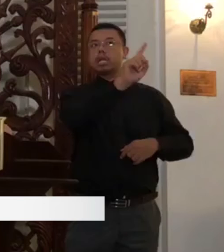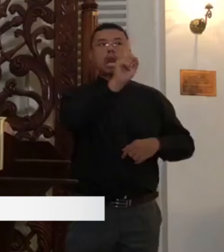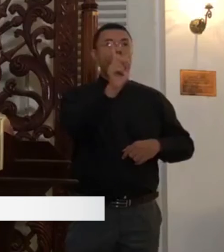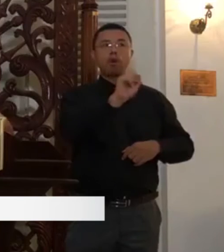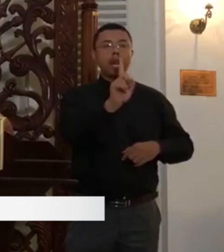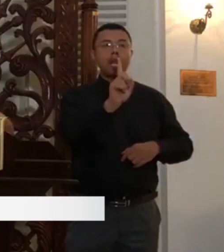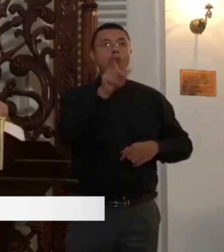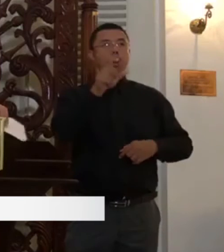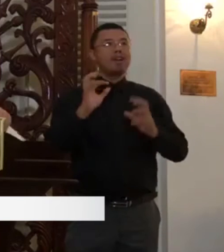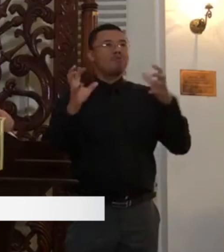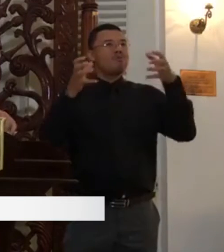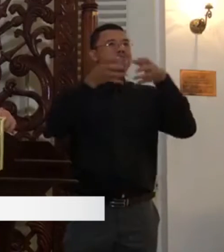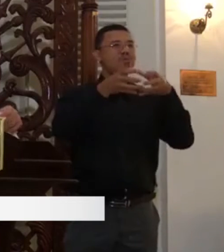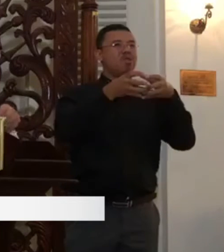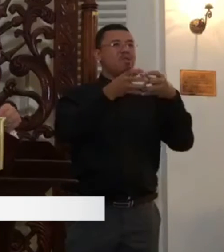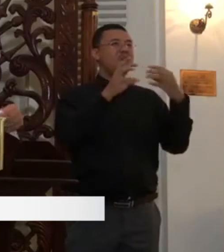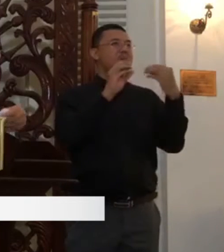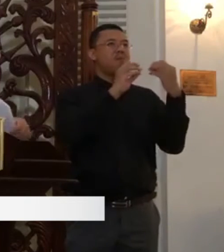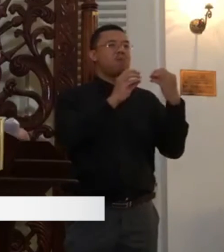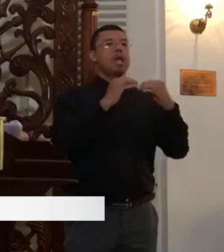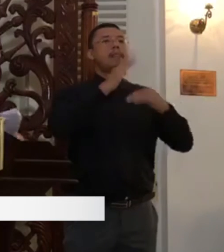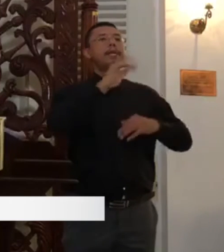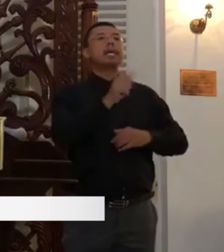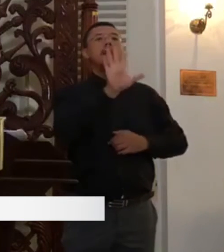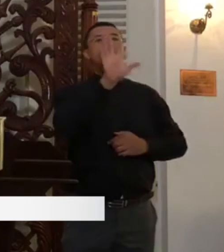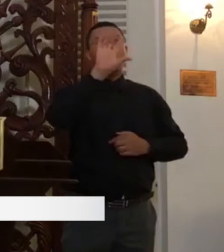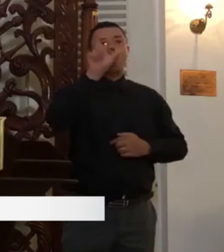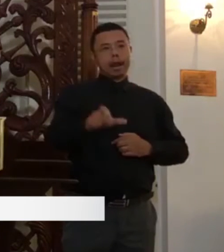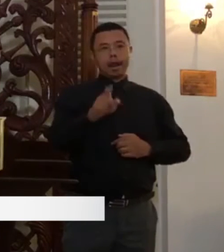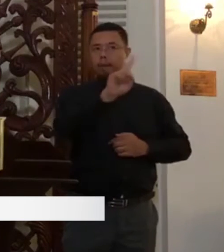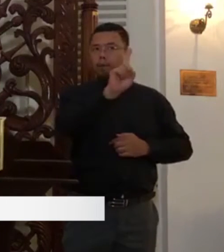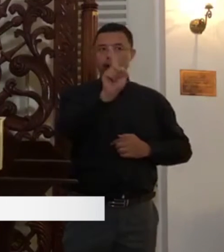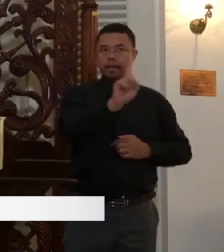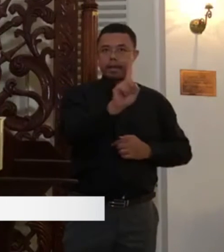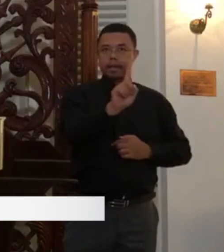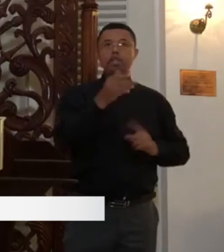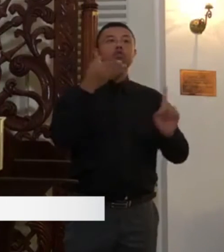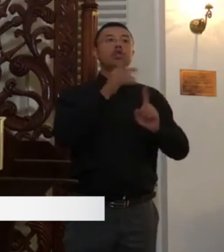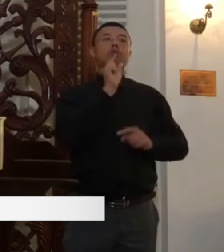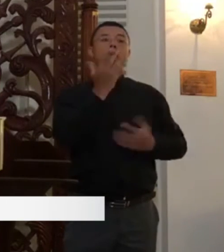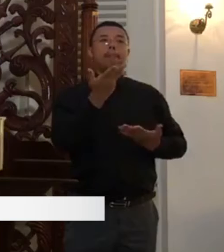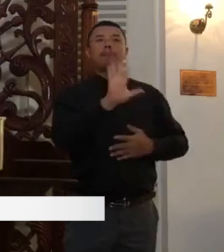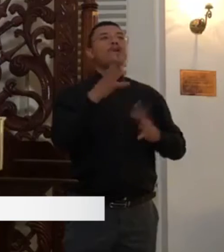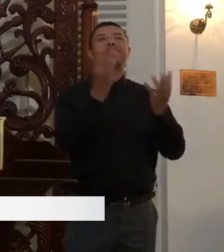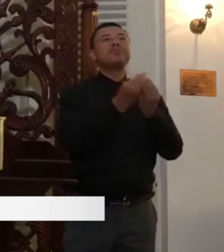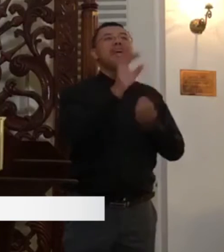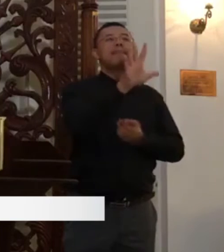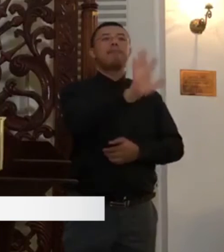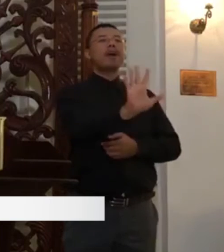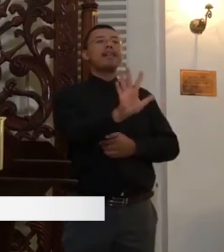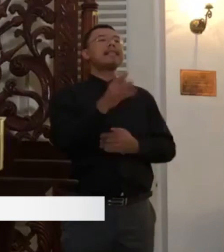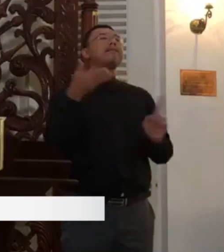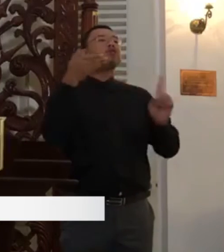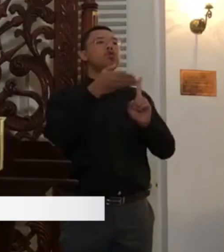untuk berkumpul lebih dari 5 orang. Sekali lagi, tujuannya bukan soal jumlah 5-nya,